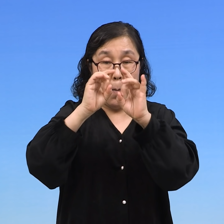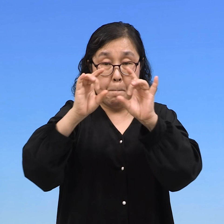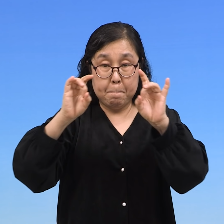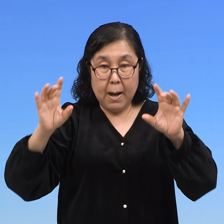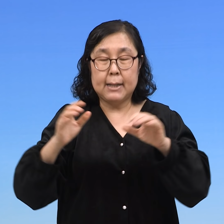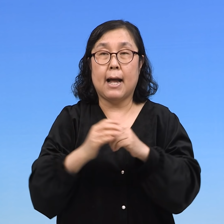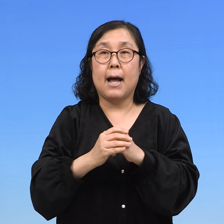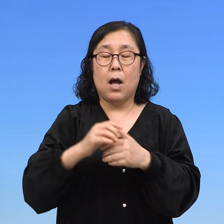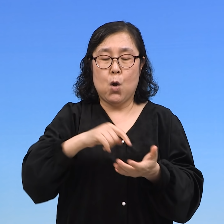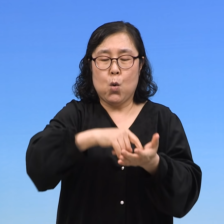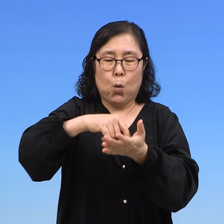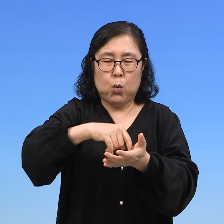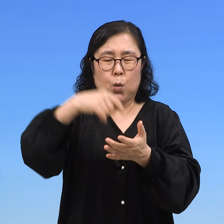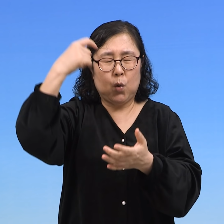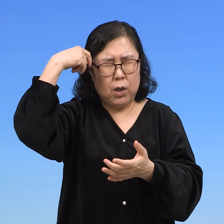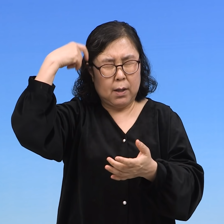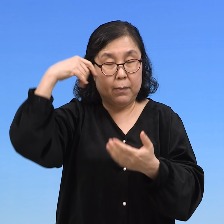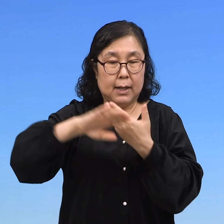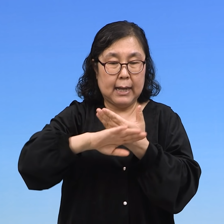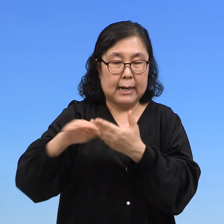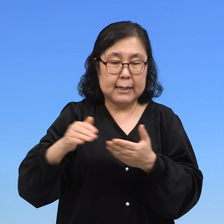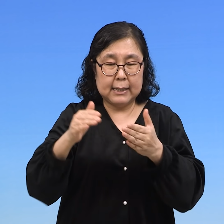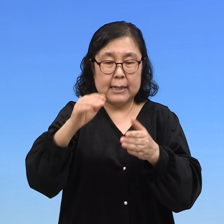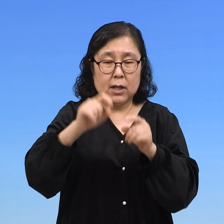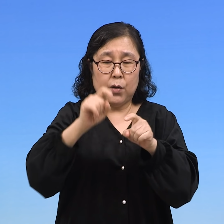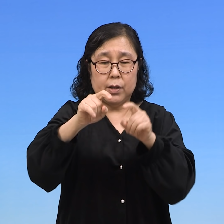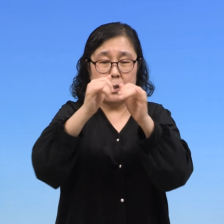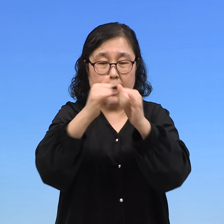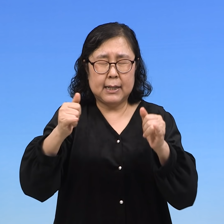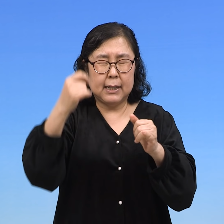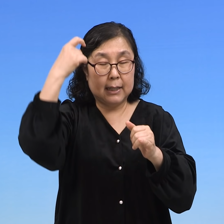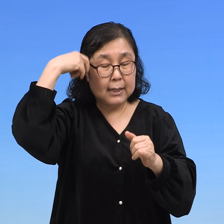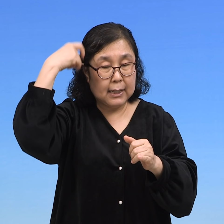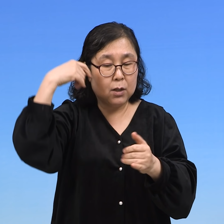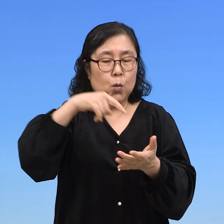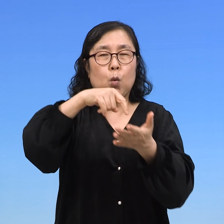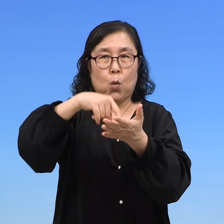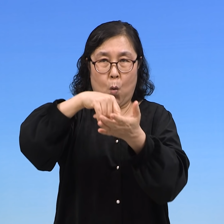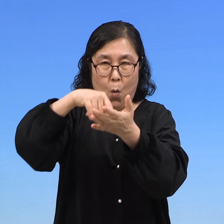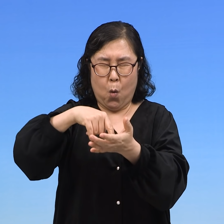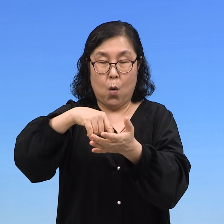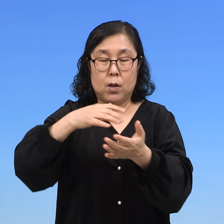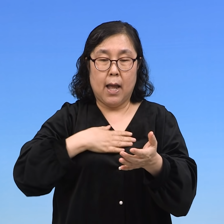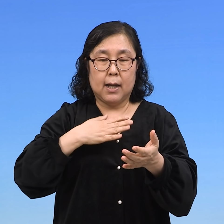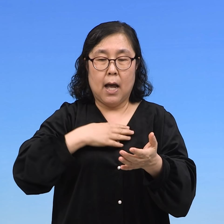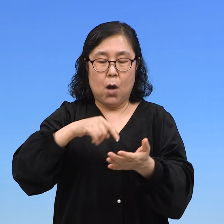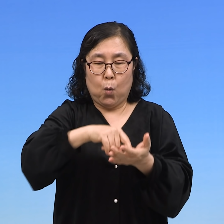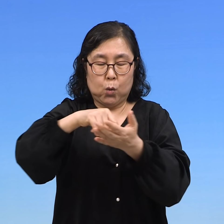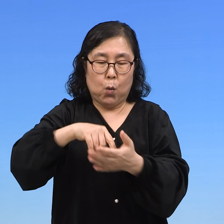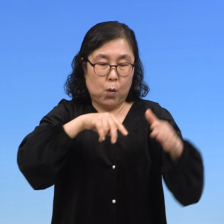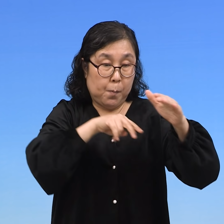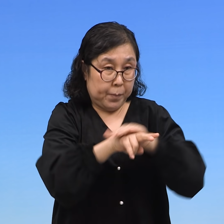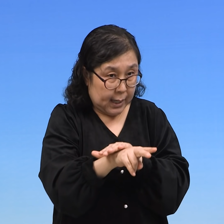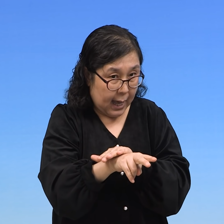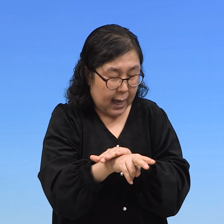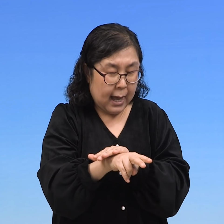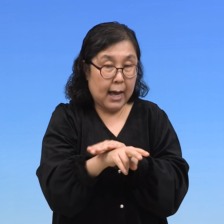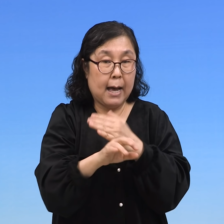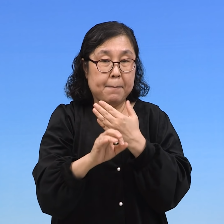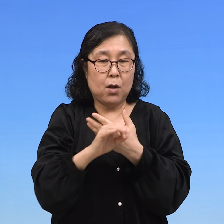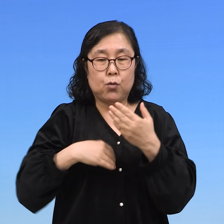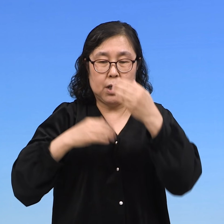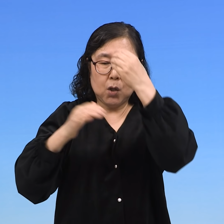다른 길 걷는 자들이 겪어야 되는 고독감 그래서 제가 고독을 피하면 우리 성도들이 엄청 고독이